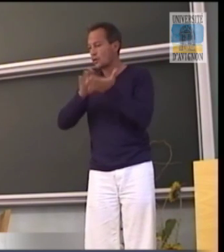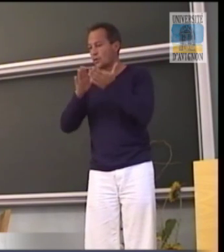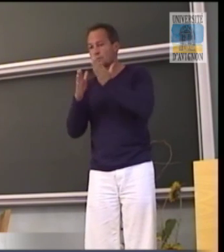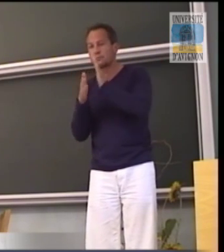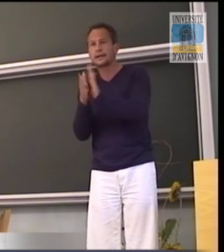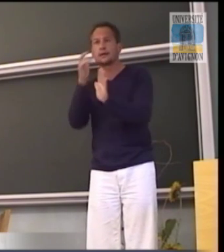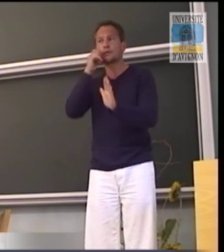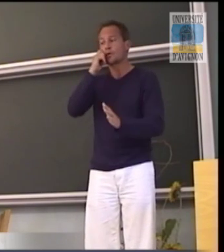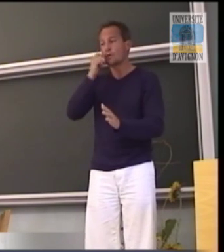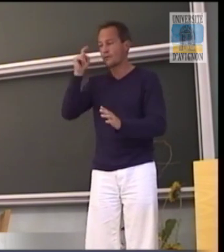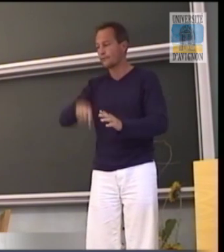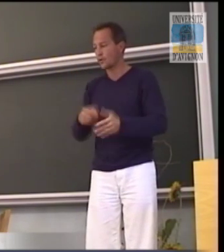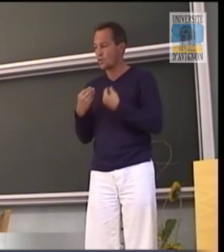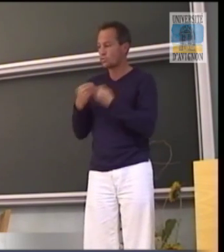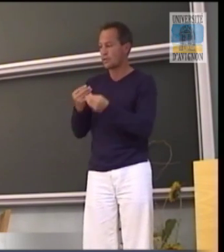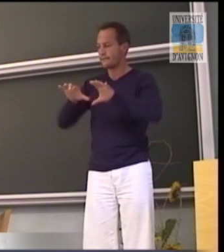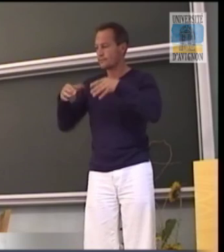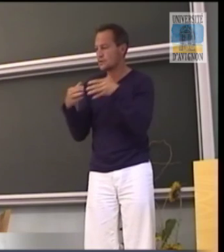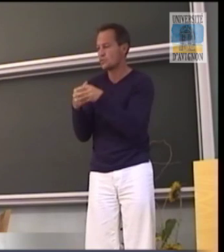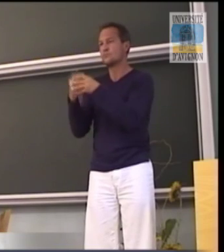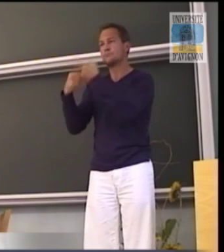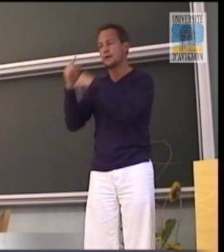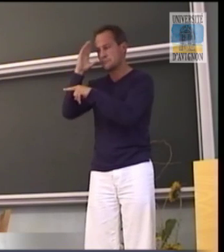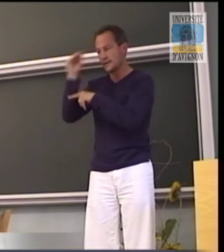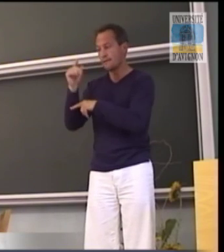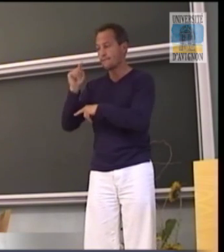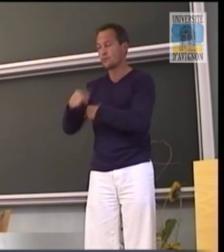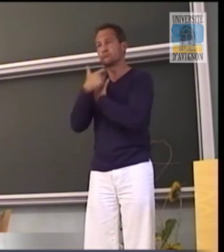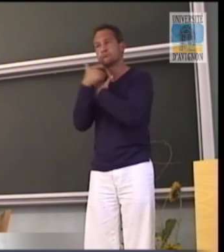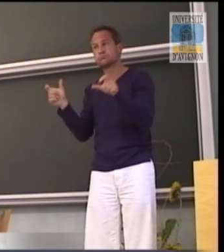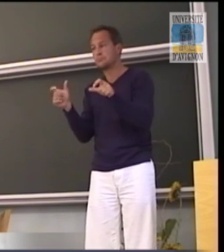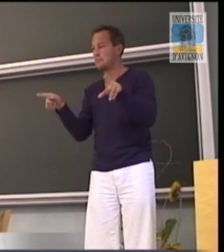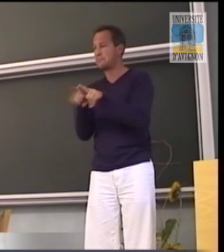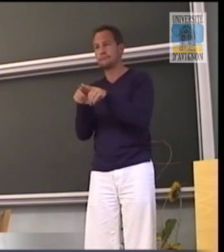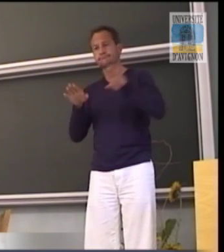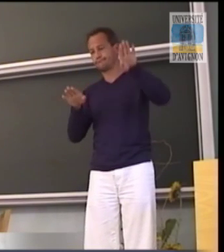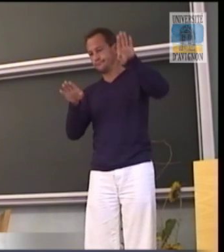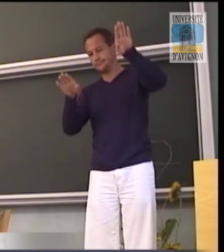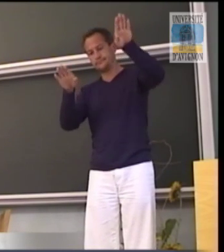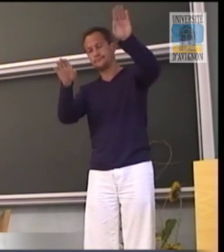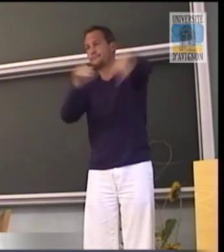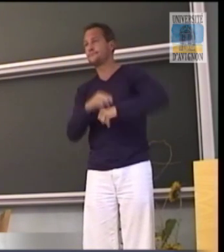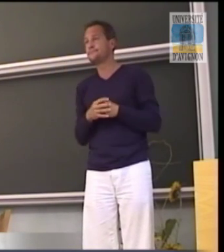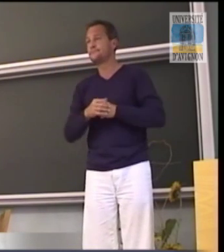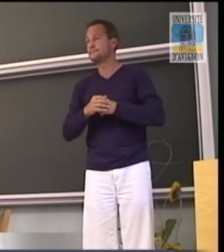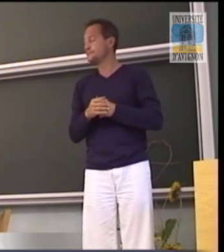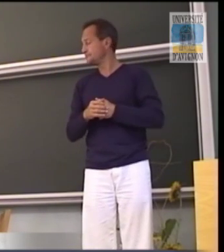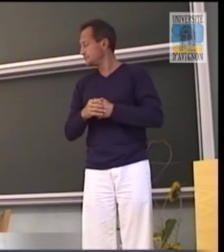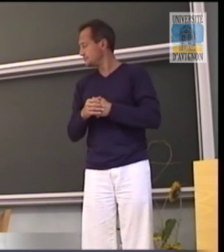formation accessibles. Je crois qu'il faut maintenant mettre en place une chaîne de cohérence. Et puis, tout naturellement, nous